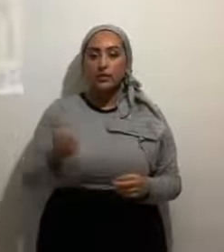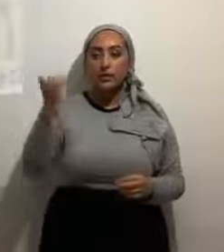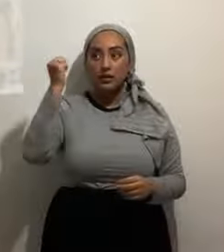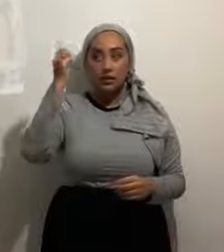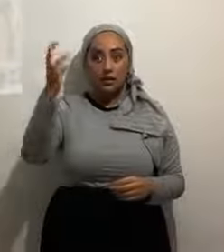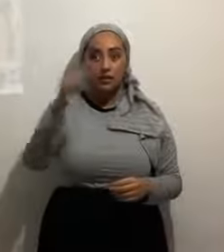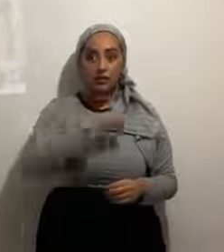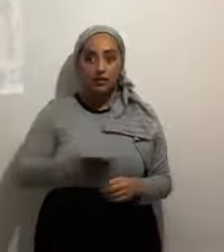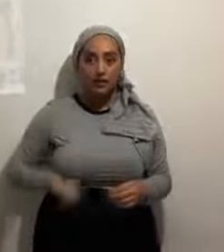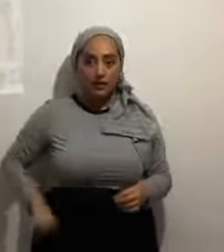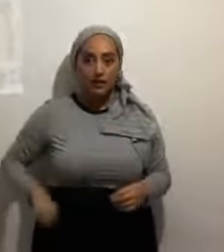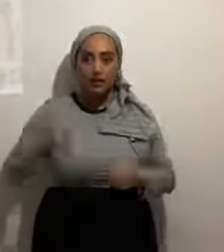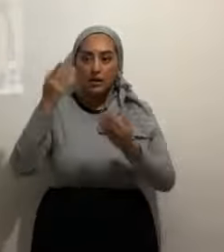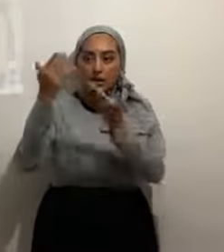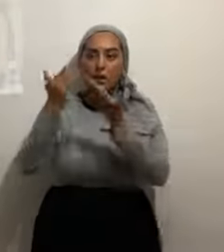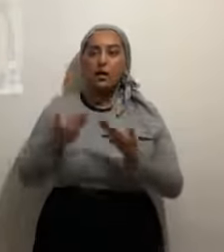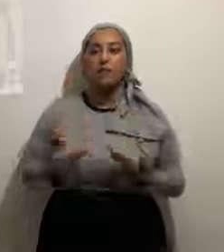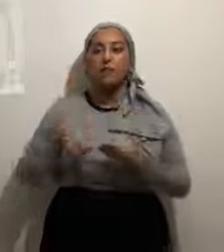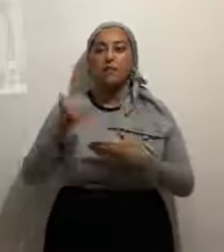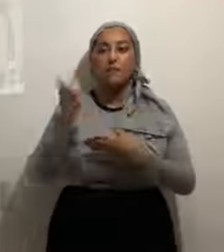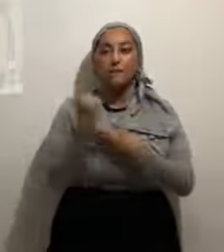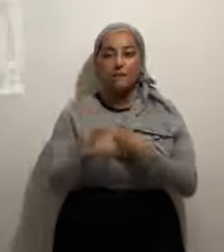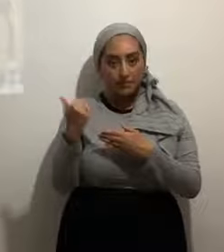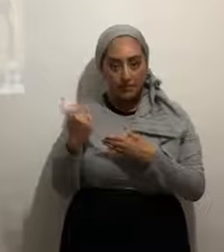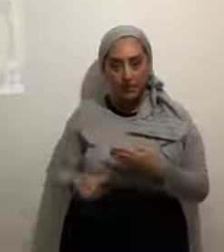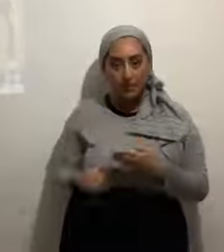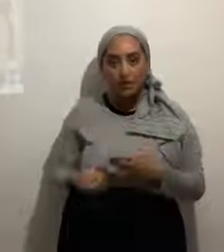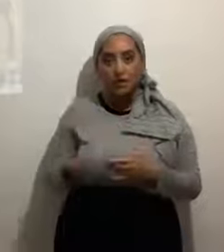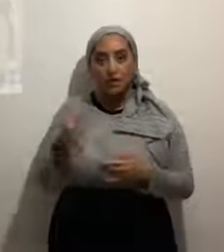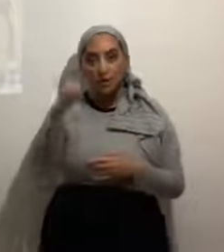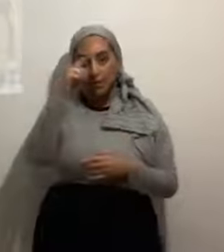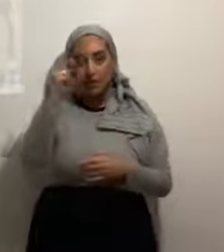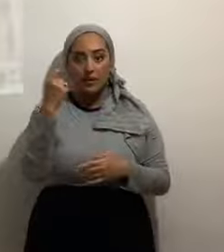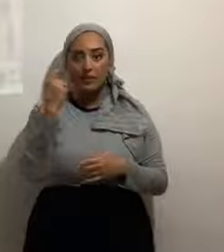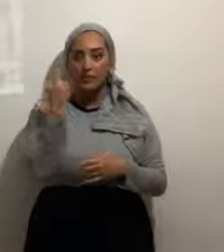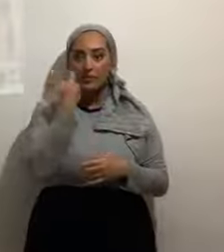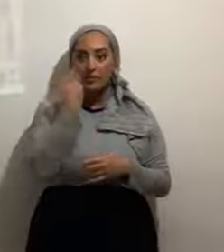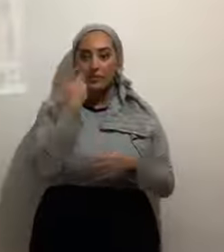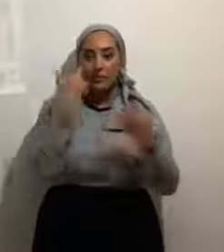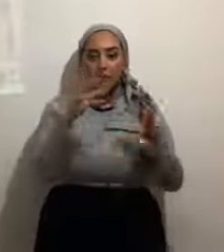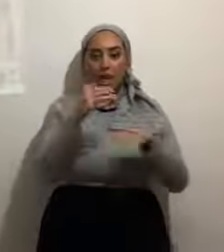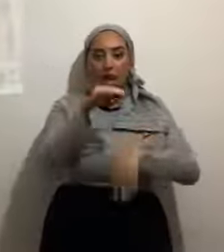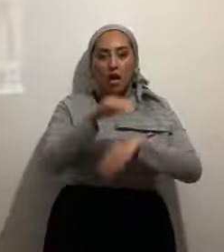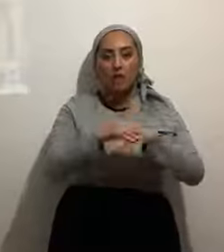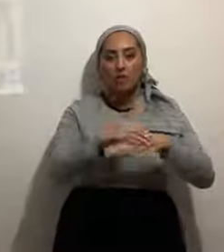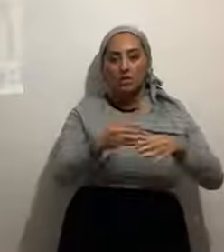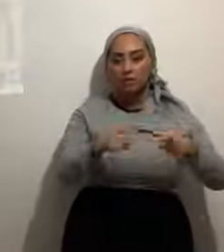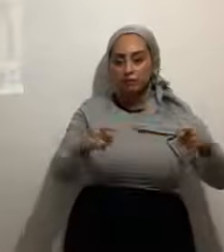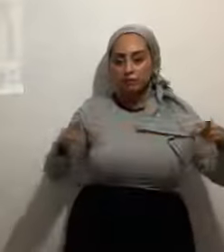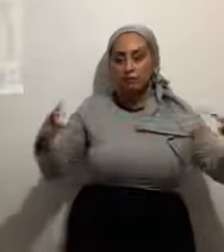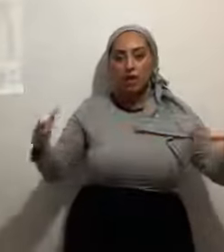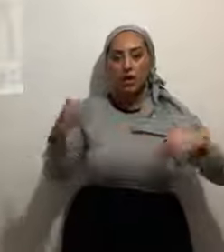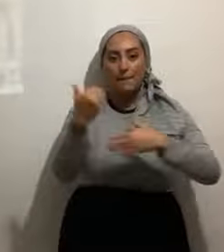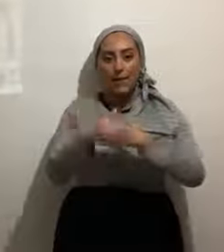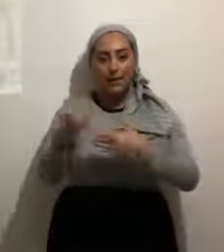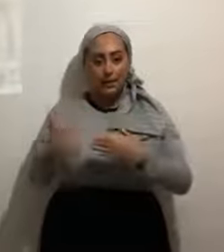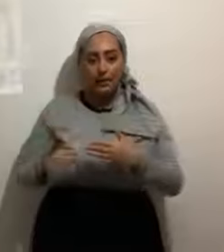es el proveedor de pan. Porque acababa de multiplicar los panes y entonces iban a pasar al otro